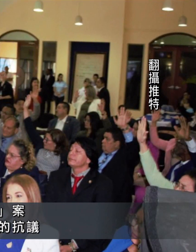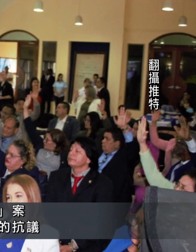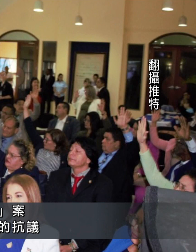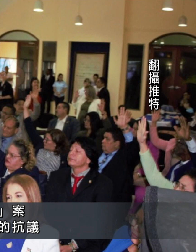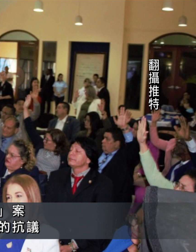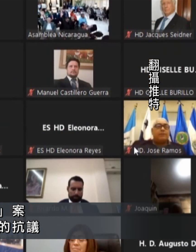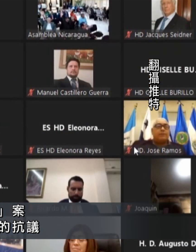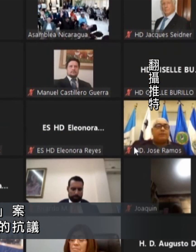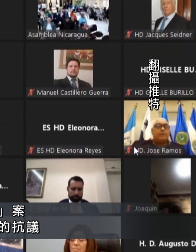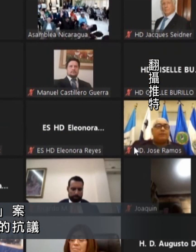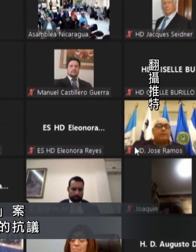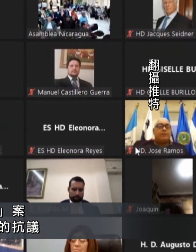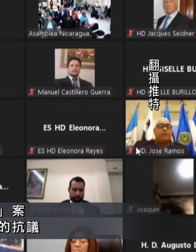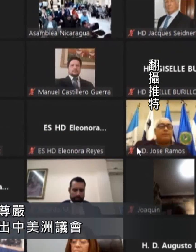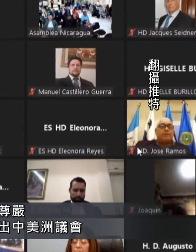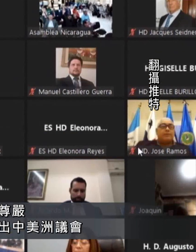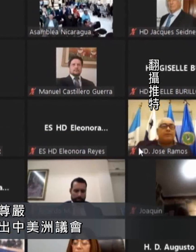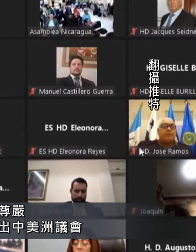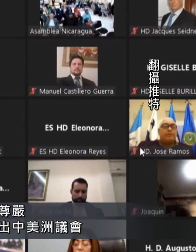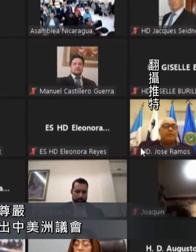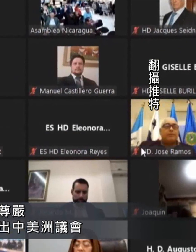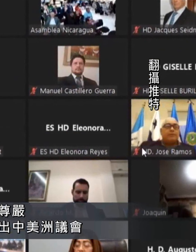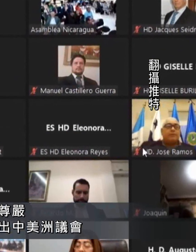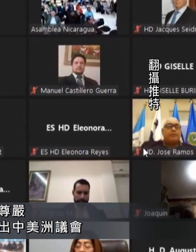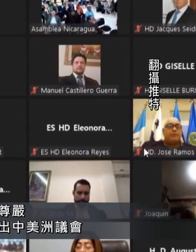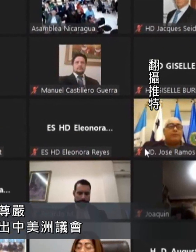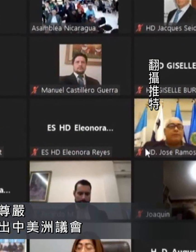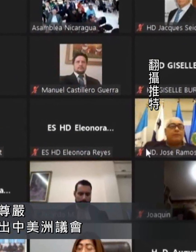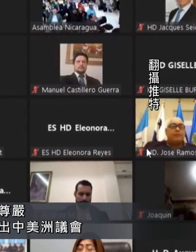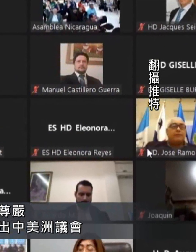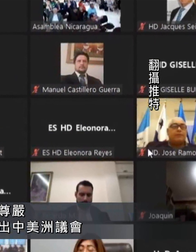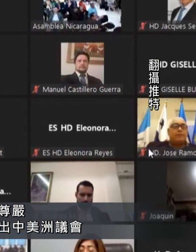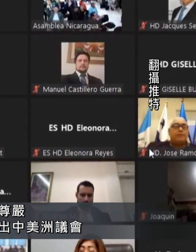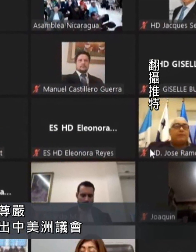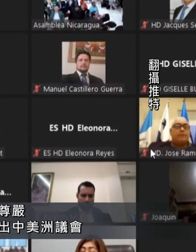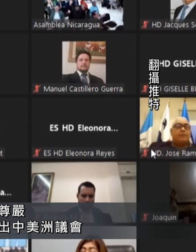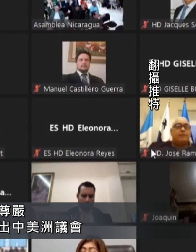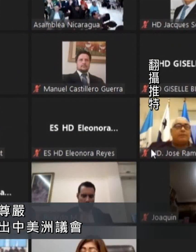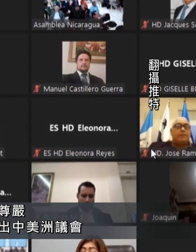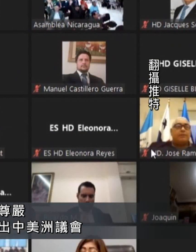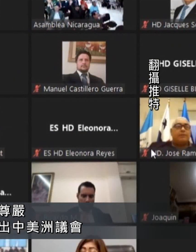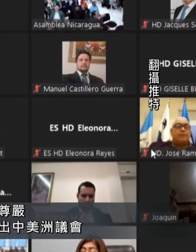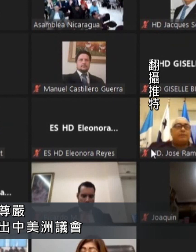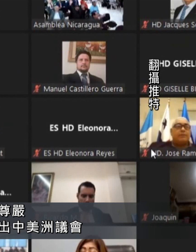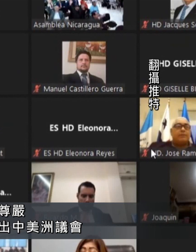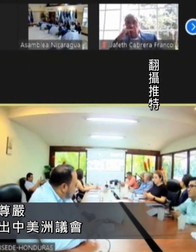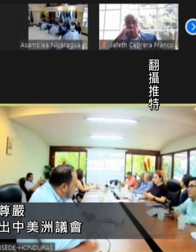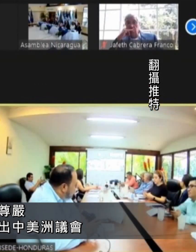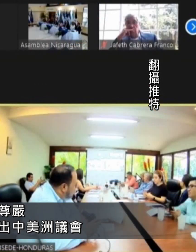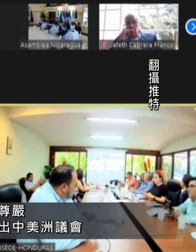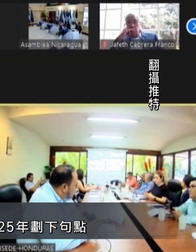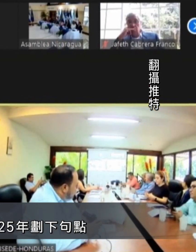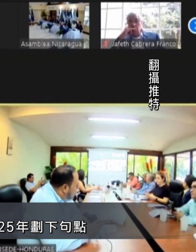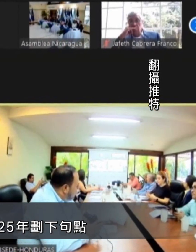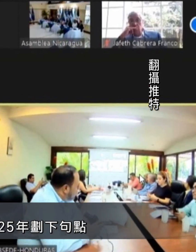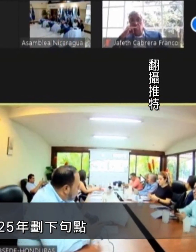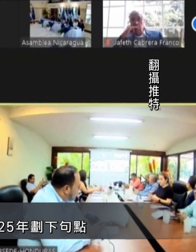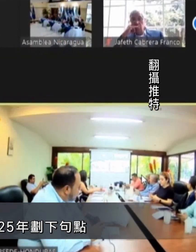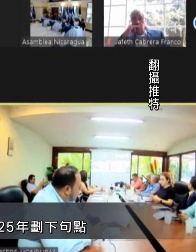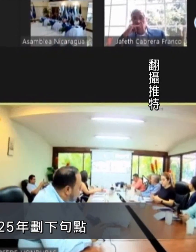严正的抗议，为维护国家主权及尊严，宣布即日起正式退出中美洲议会，为台湾作为观察员参与中